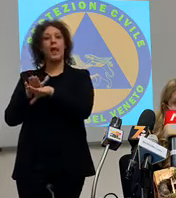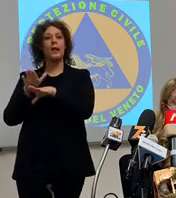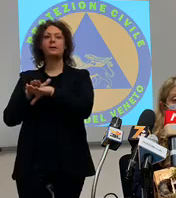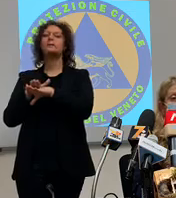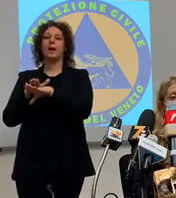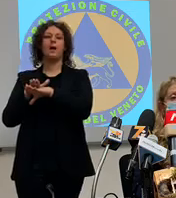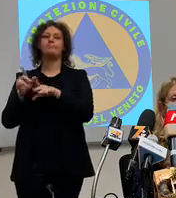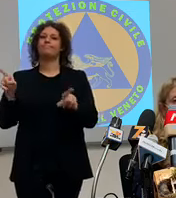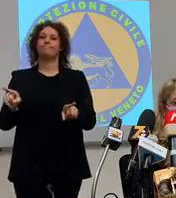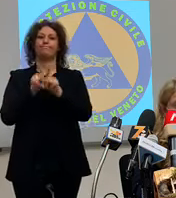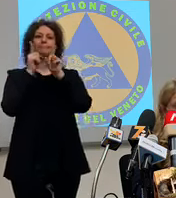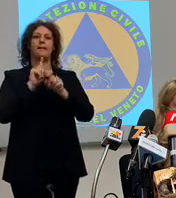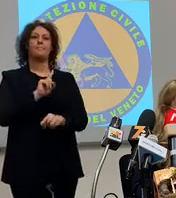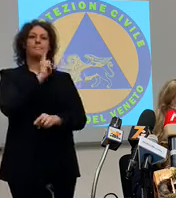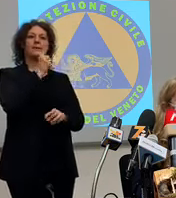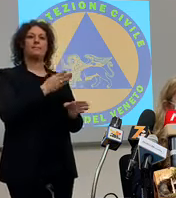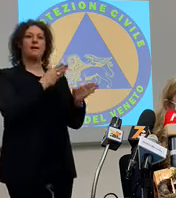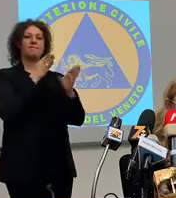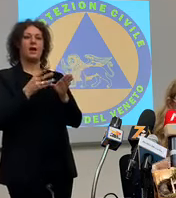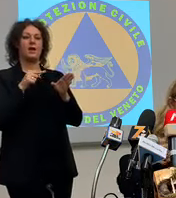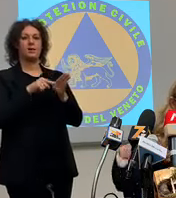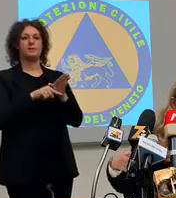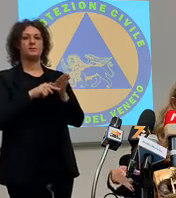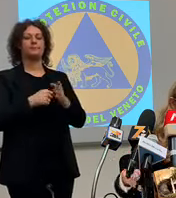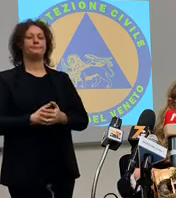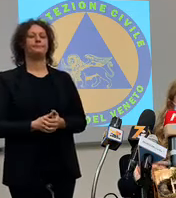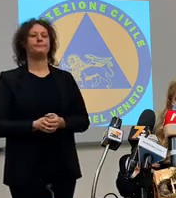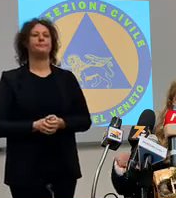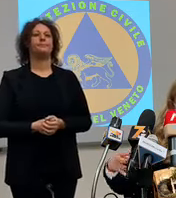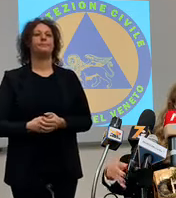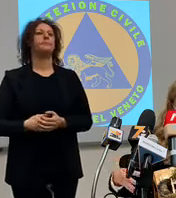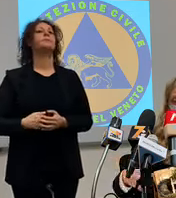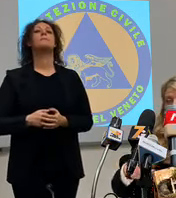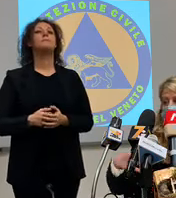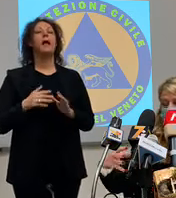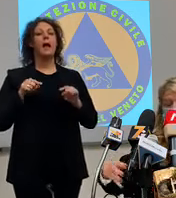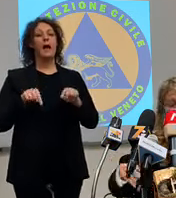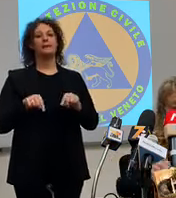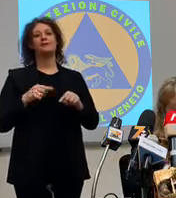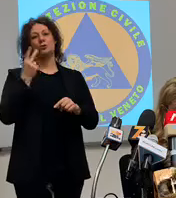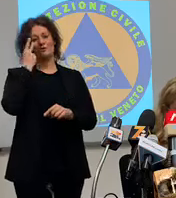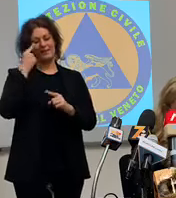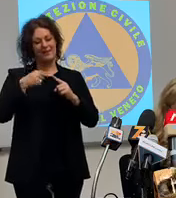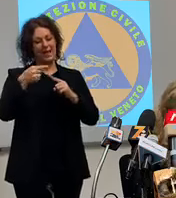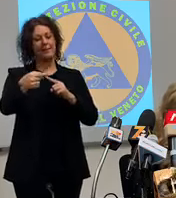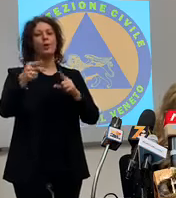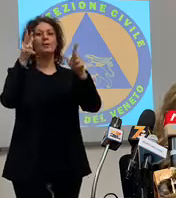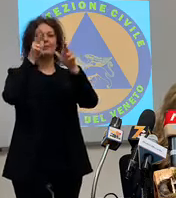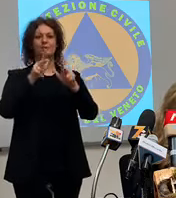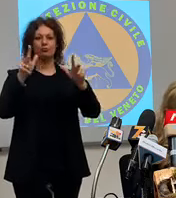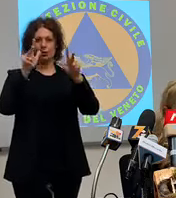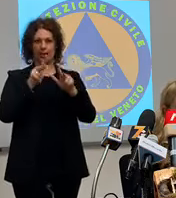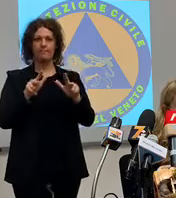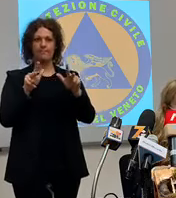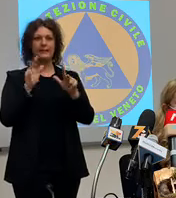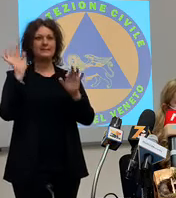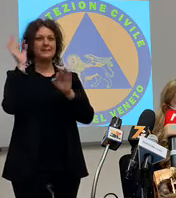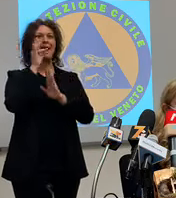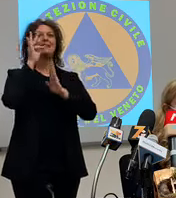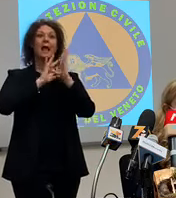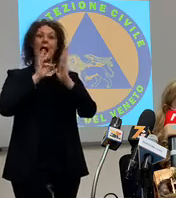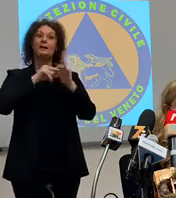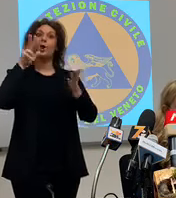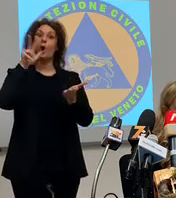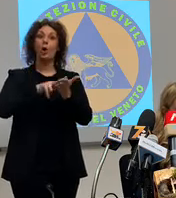nella fase 1 è chiaro che i dati si devono stabilizzare adesso vedremo anche nei primi 15 giorni di dicembre e e via via che